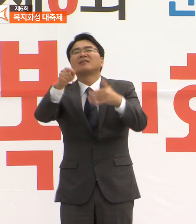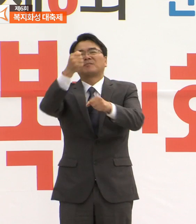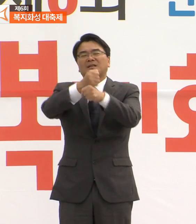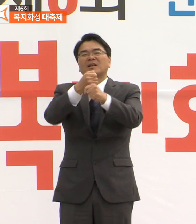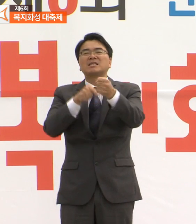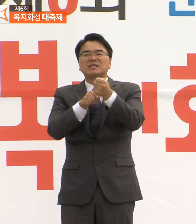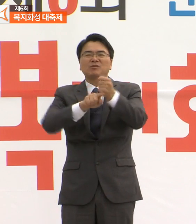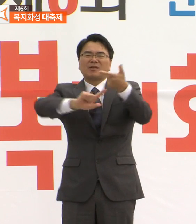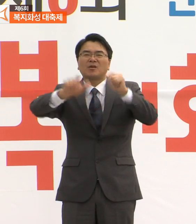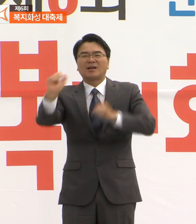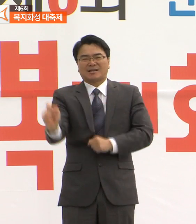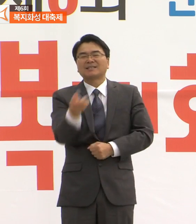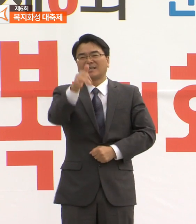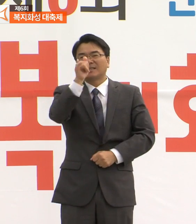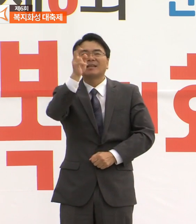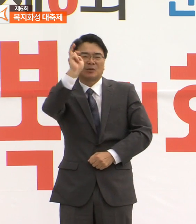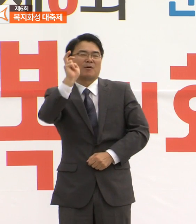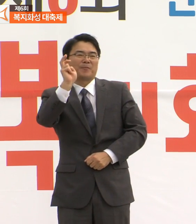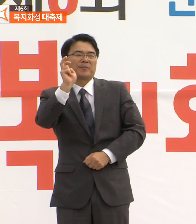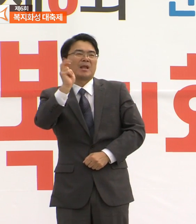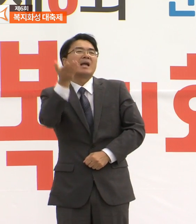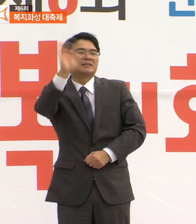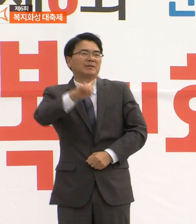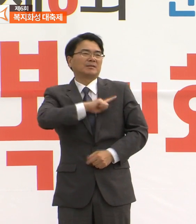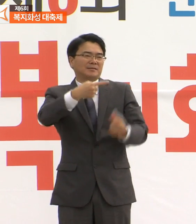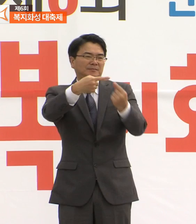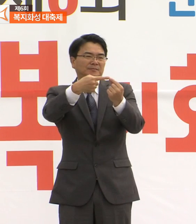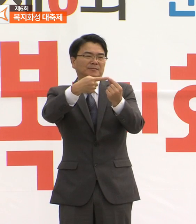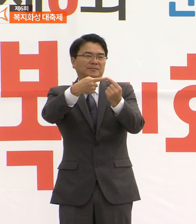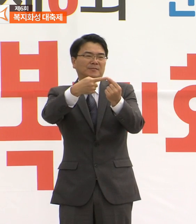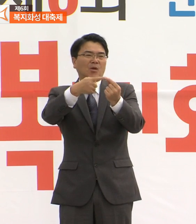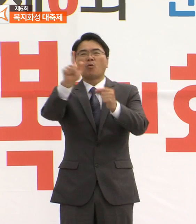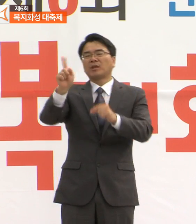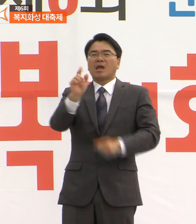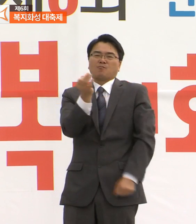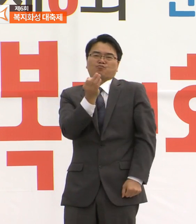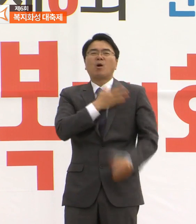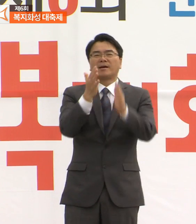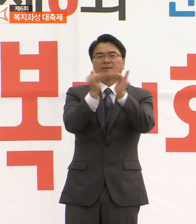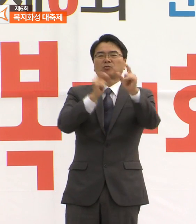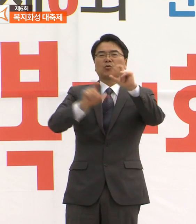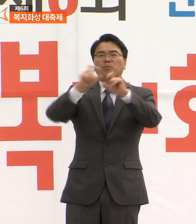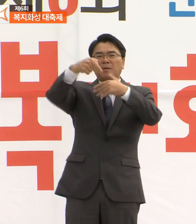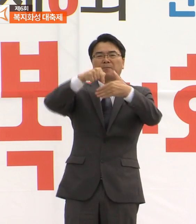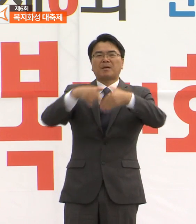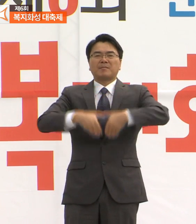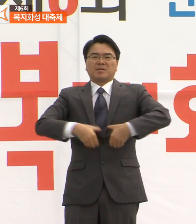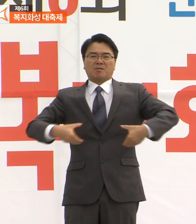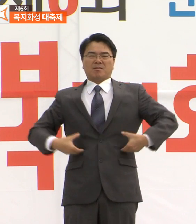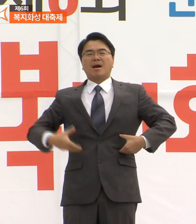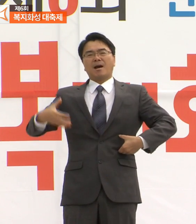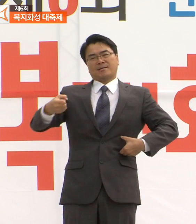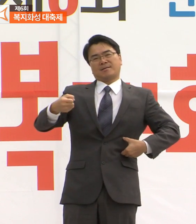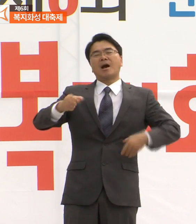가지 원인들이 좀 있겠지만 저는 첫 번째로 부자들이 조금 더 너그러워져야 되는 거 아니냐. 아까도 제가